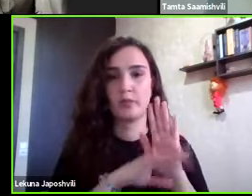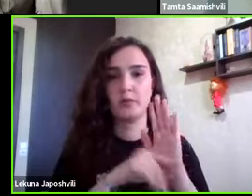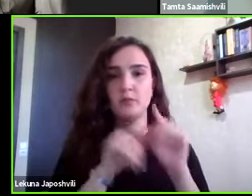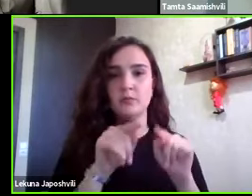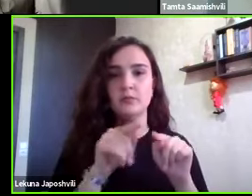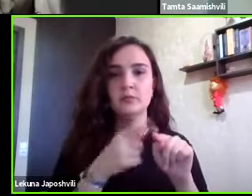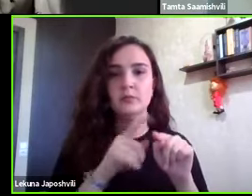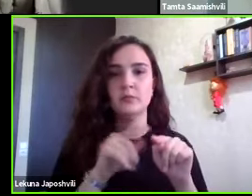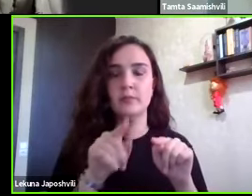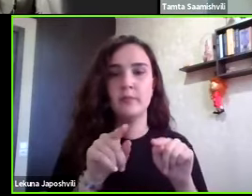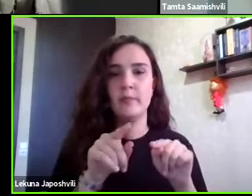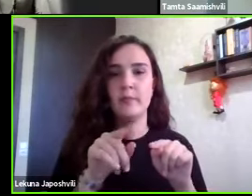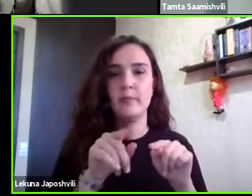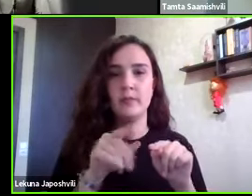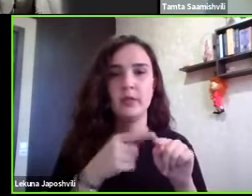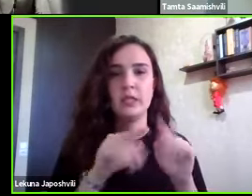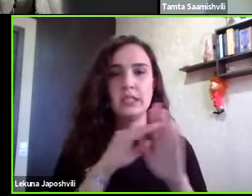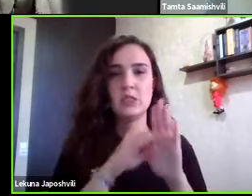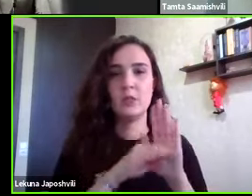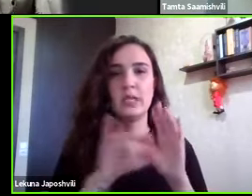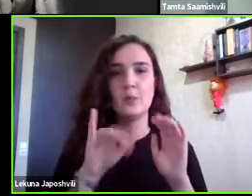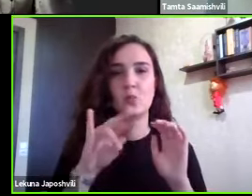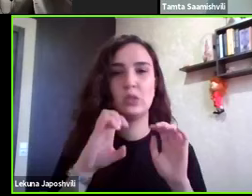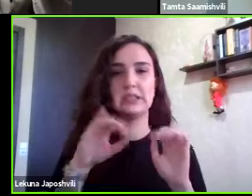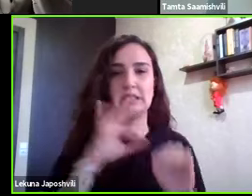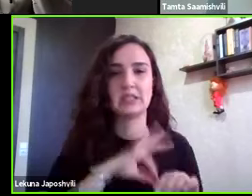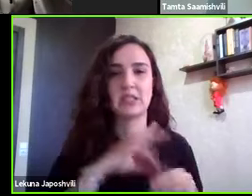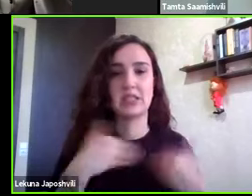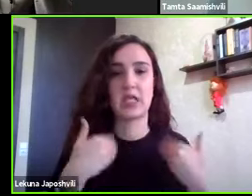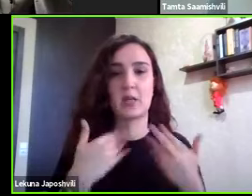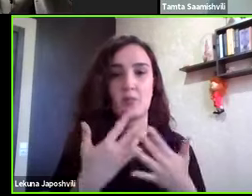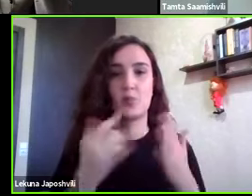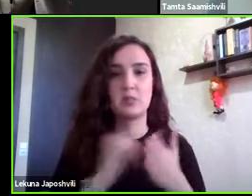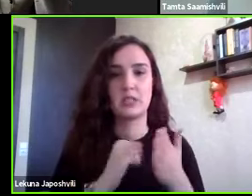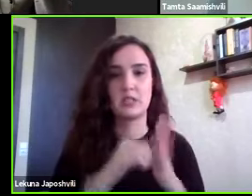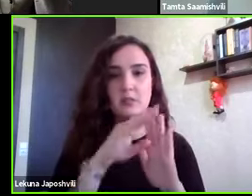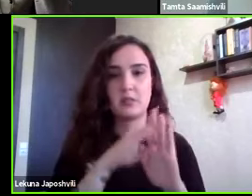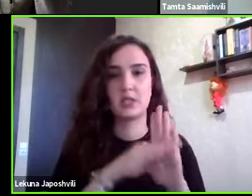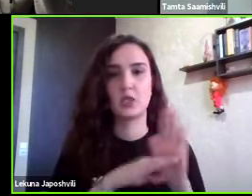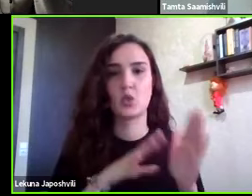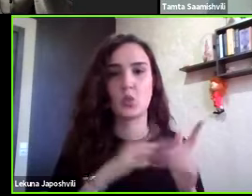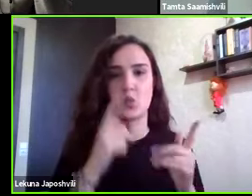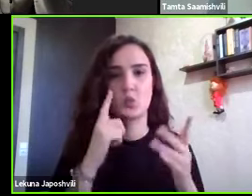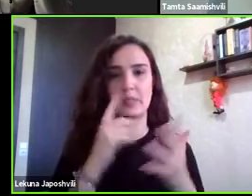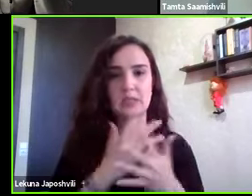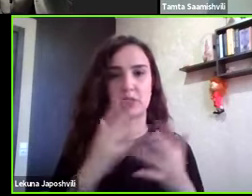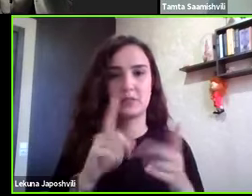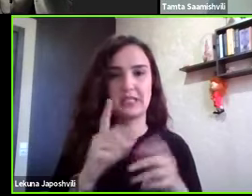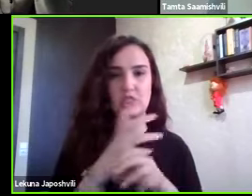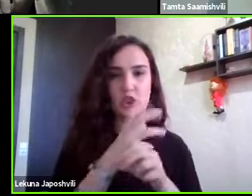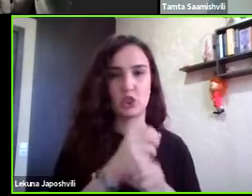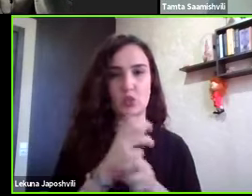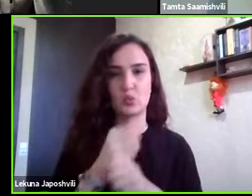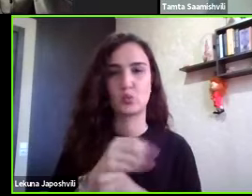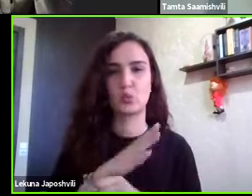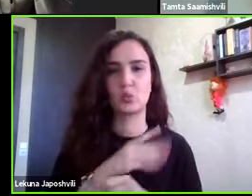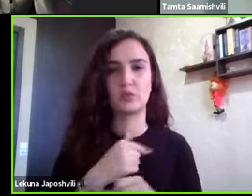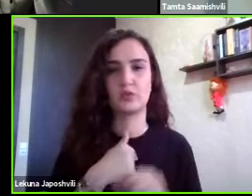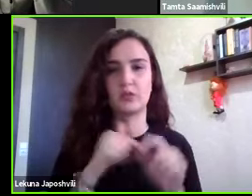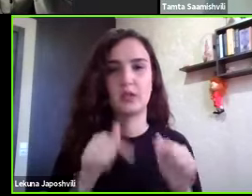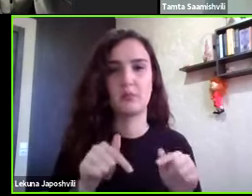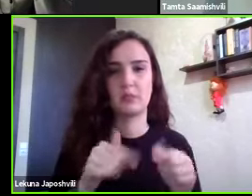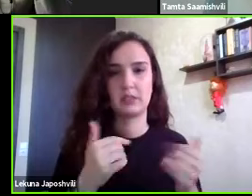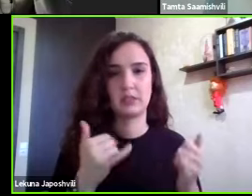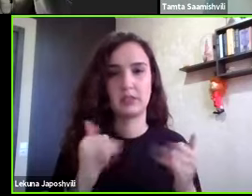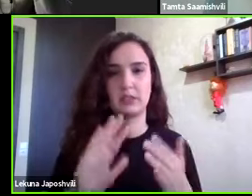ჩამოთვალეთ იმუნური სისტემის სასარგებლო ფაქტორები, პრინციპში უმეტესობა იყო ის, რაც შეზღუდული ქონდა ჩვენ აი და